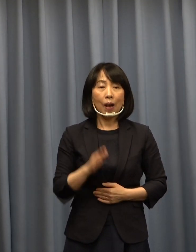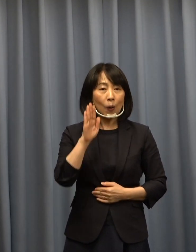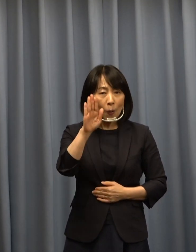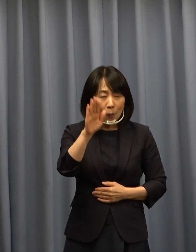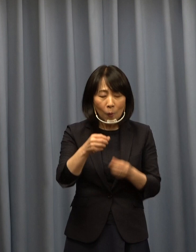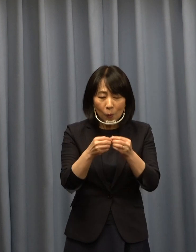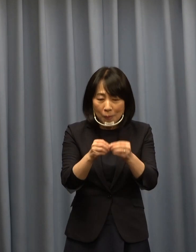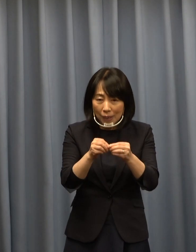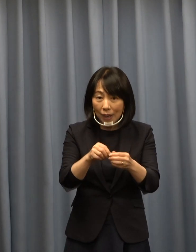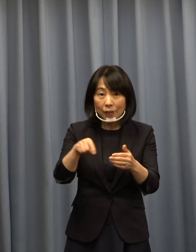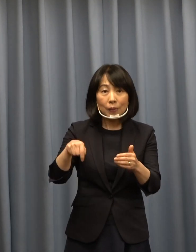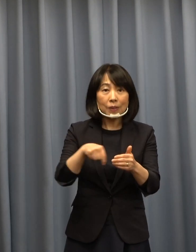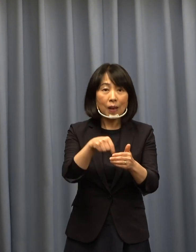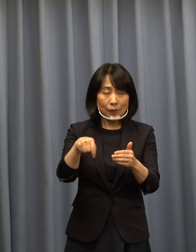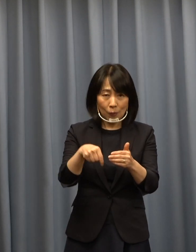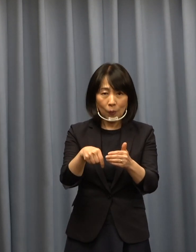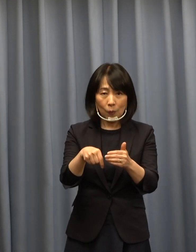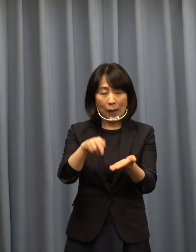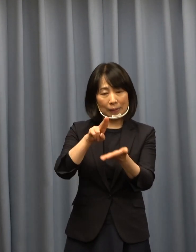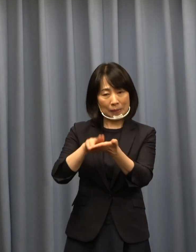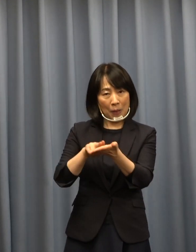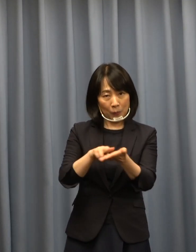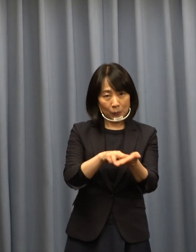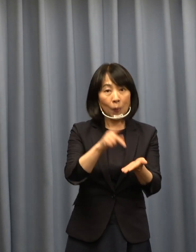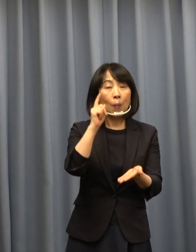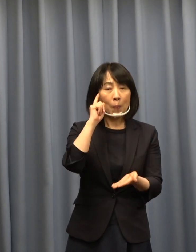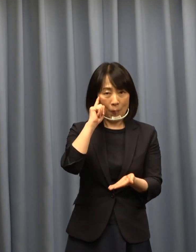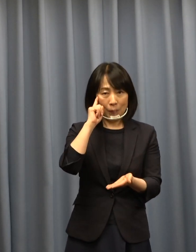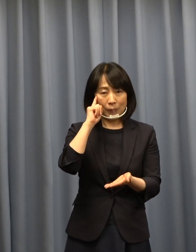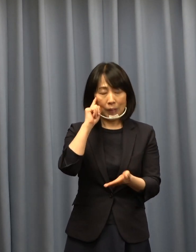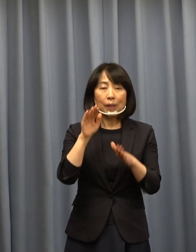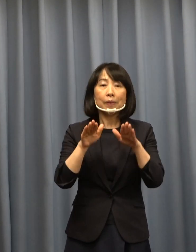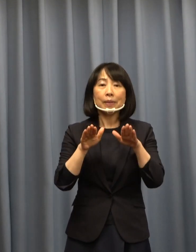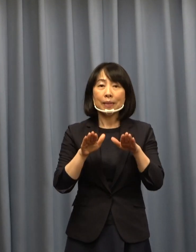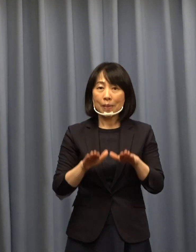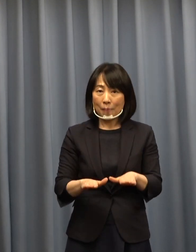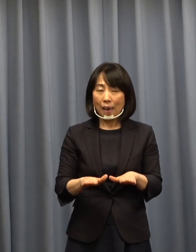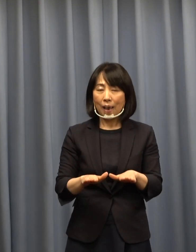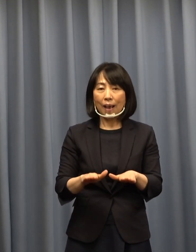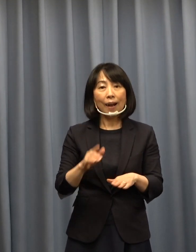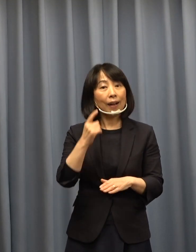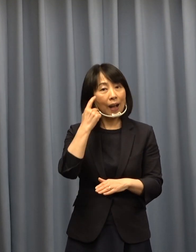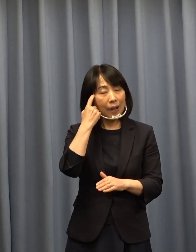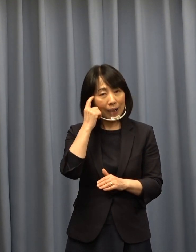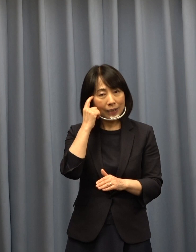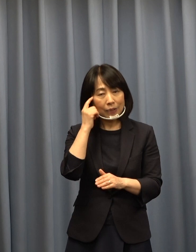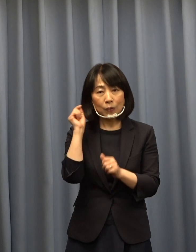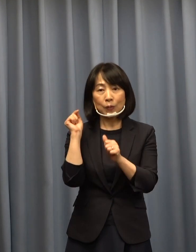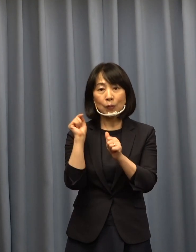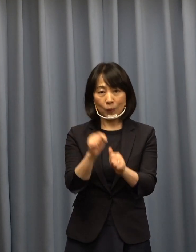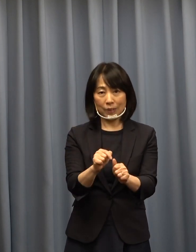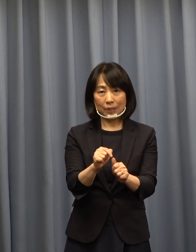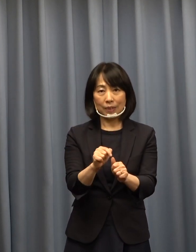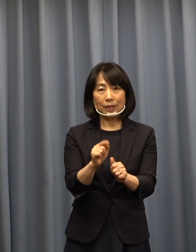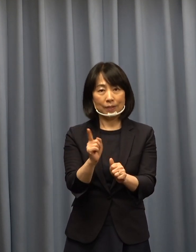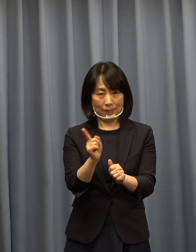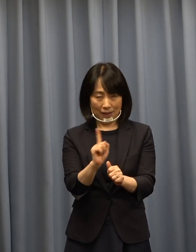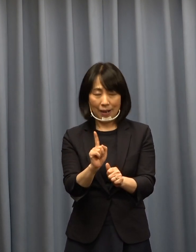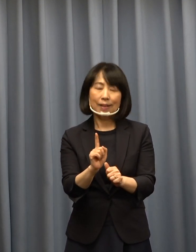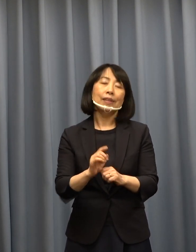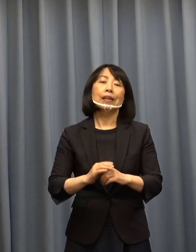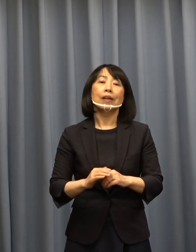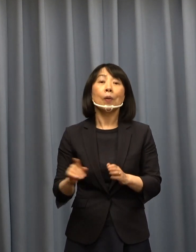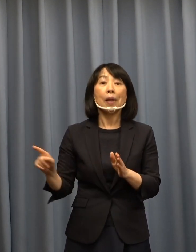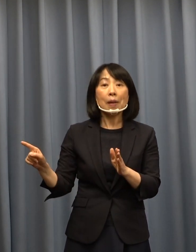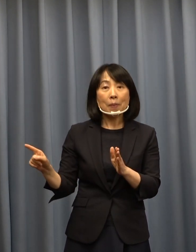から することになるかと思いますけれども、今現在考えている措置、やはり今